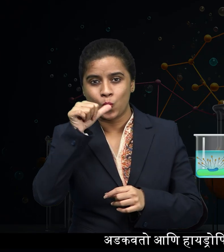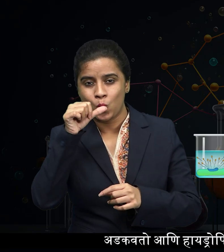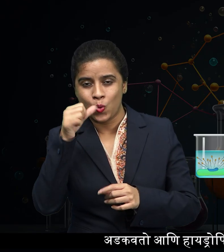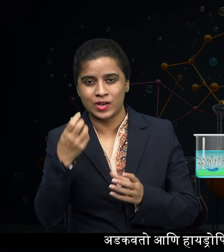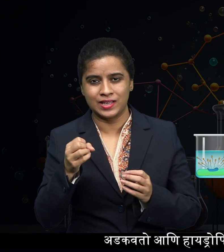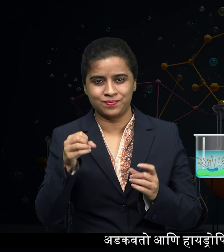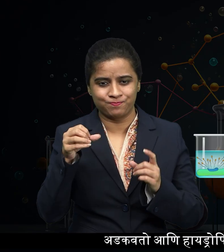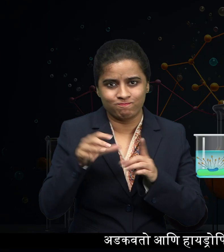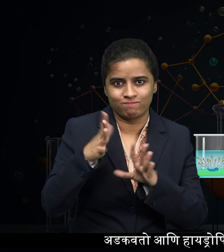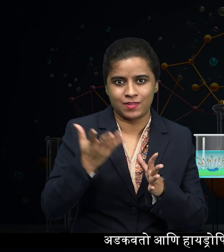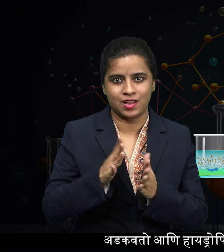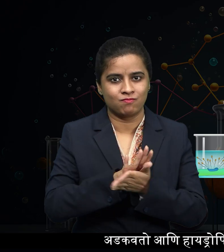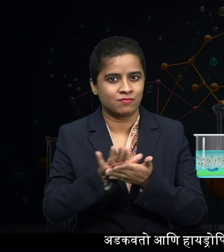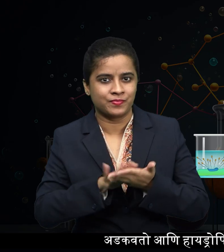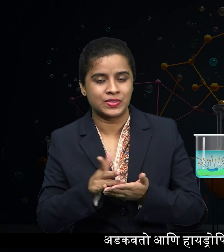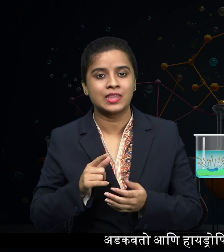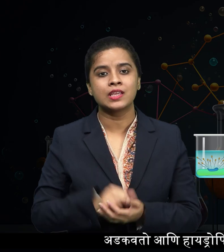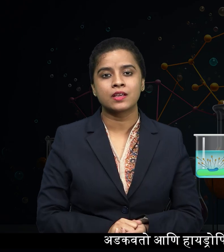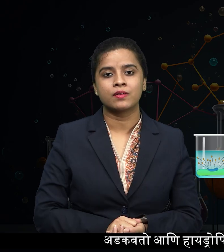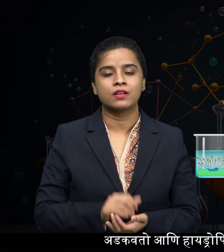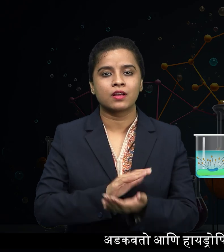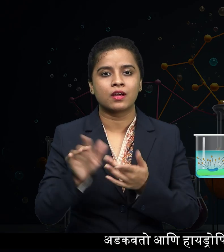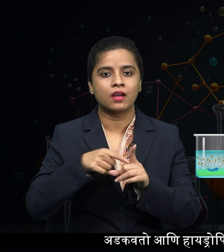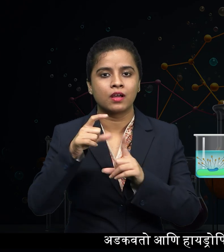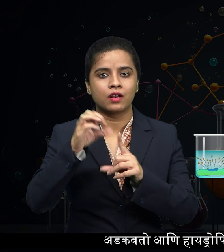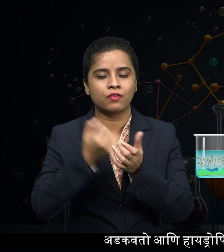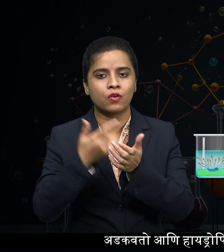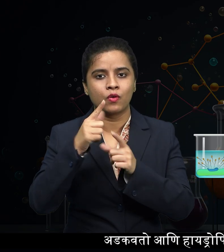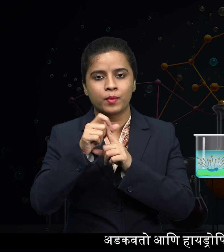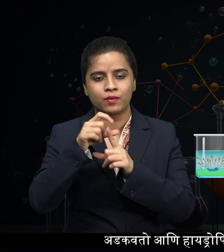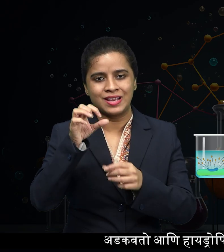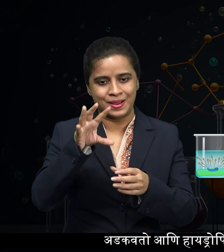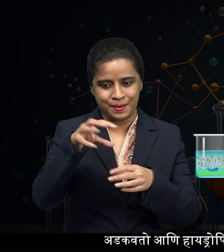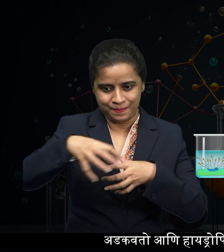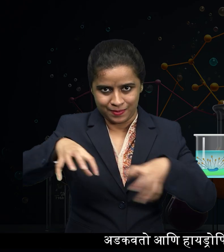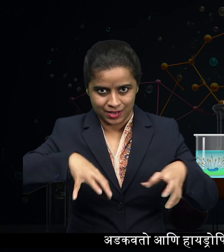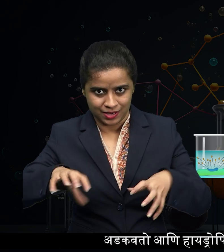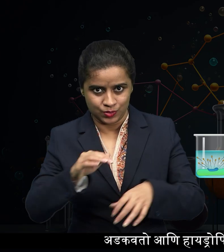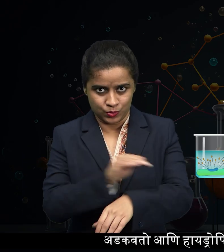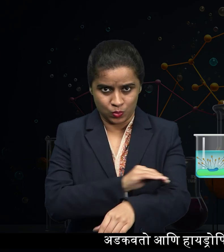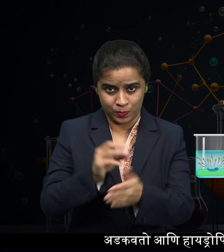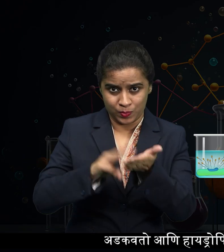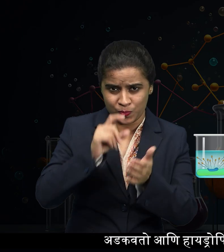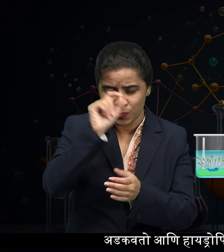घाण अडकवतो आणि हायड्रोफिलिक भाग संपूर्ण रेणू पाण्यात विरघळतो.